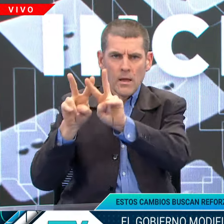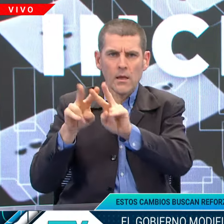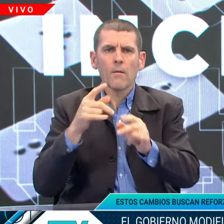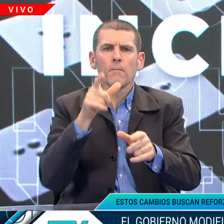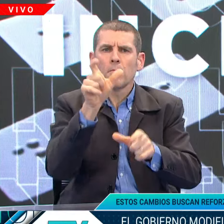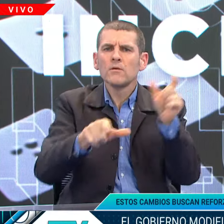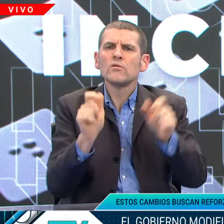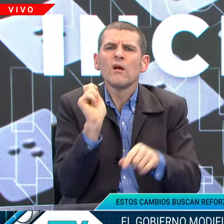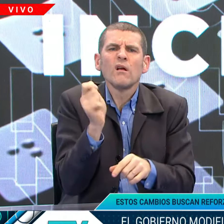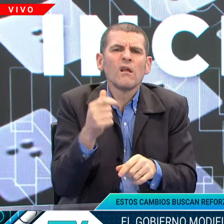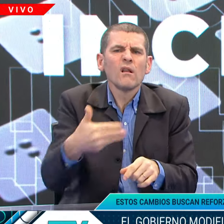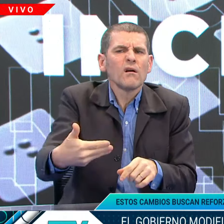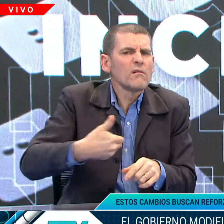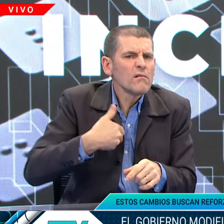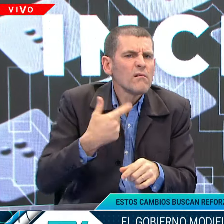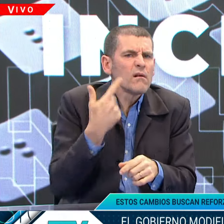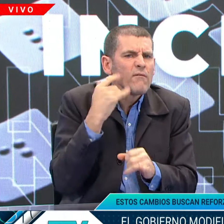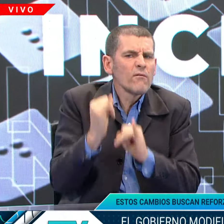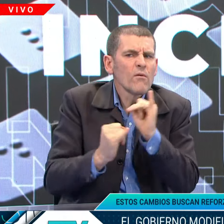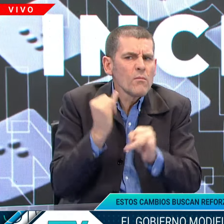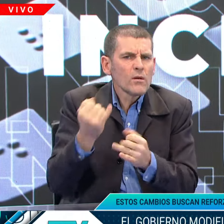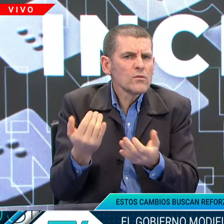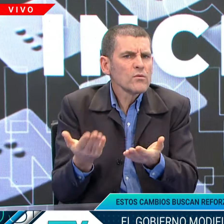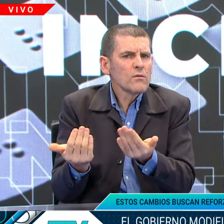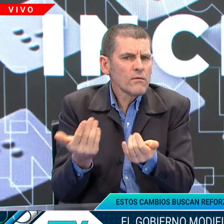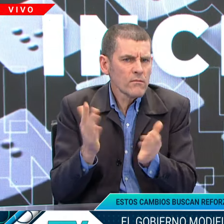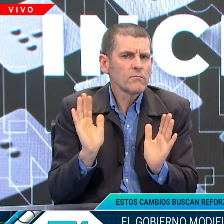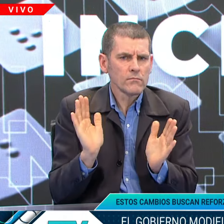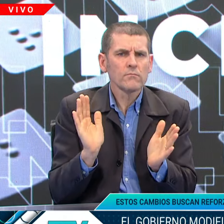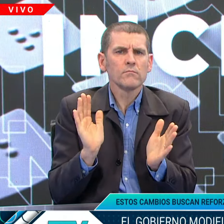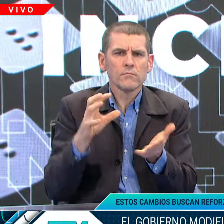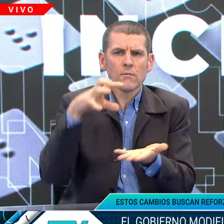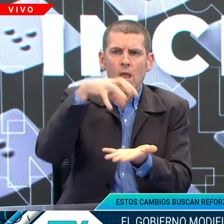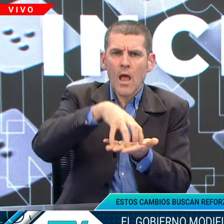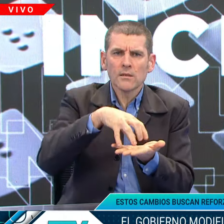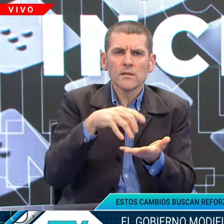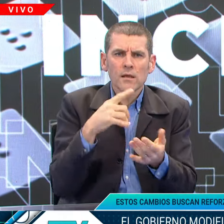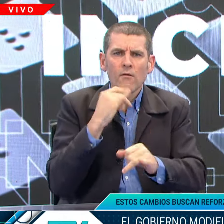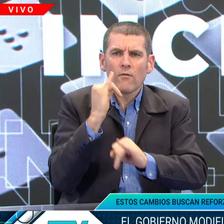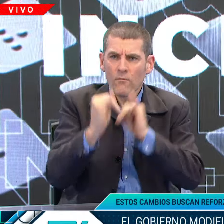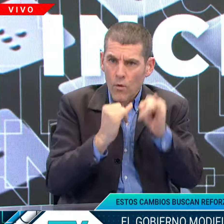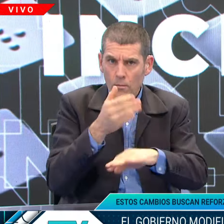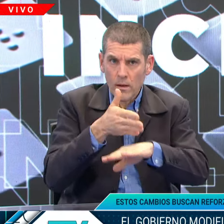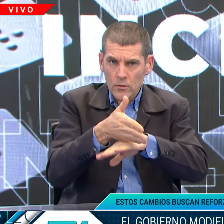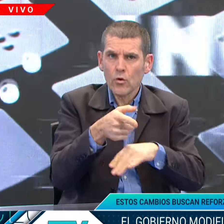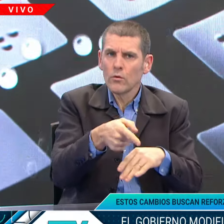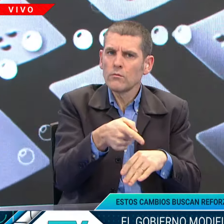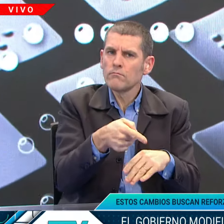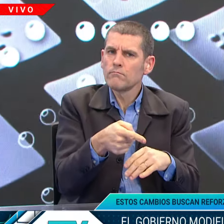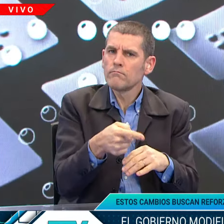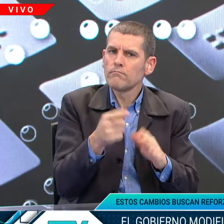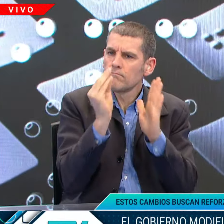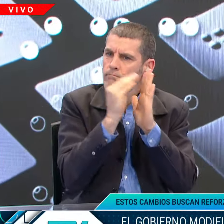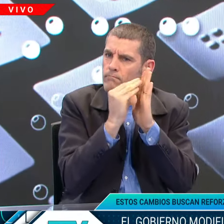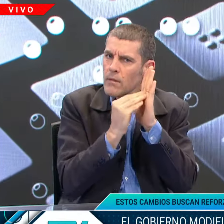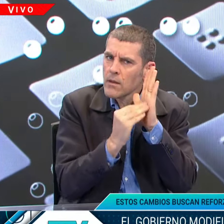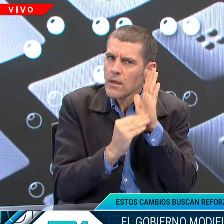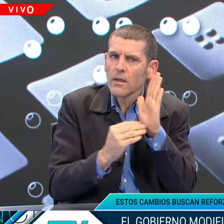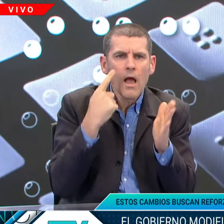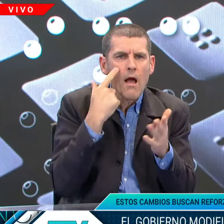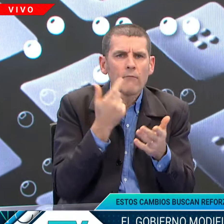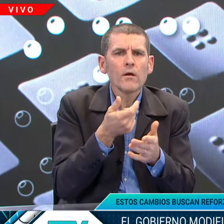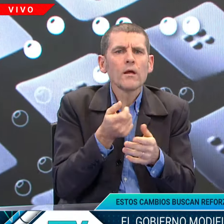nuevas solicitudes. La agencia de acceso de información pública elaborará estadísticas para identificar